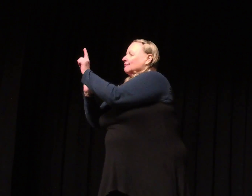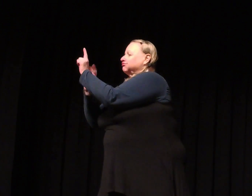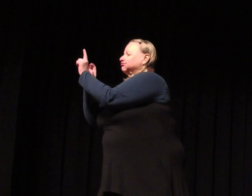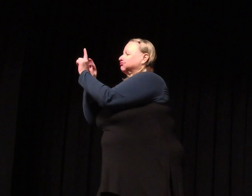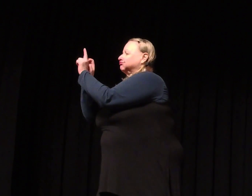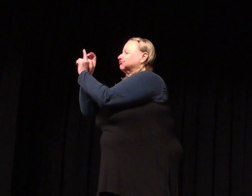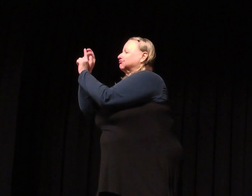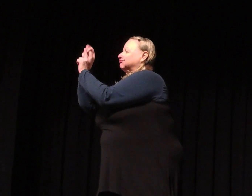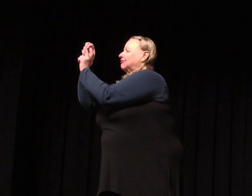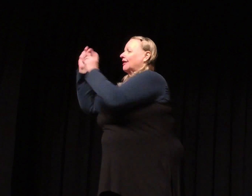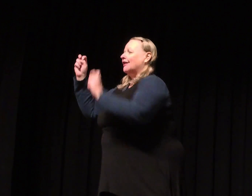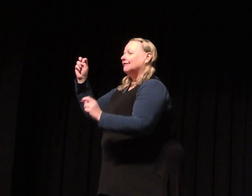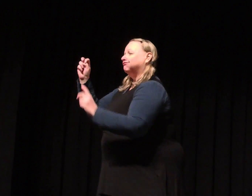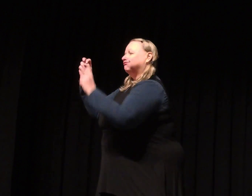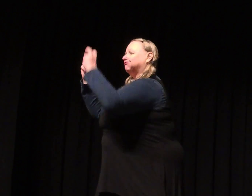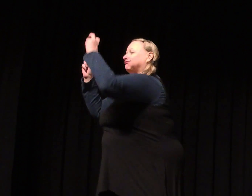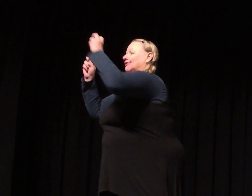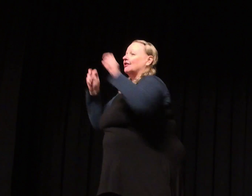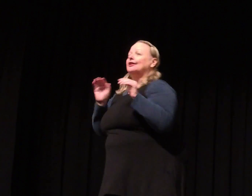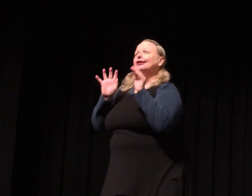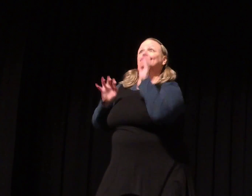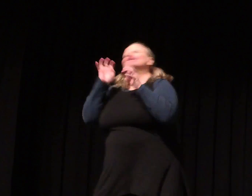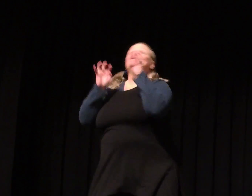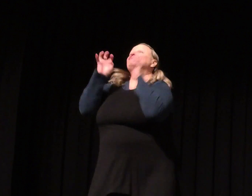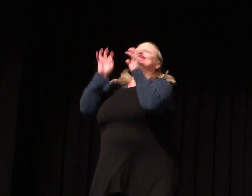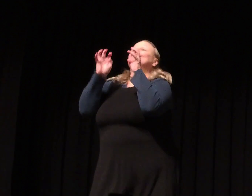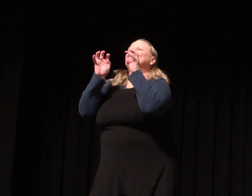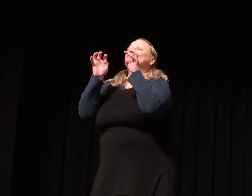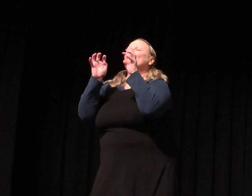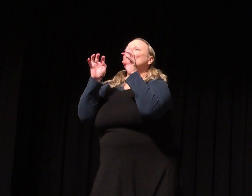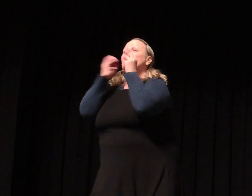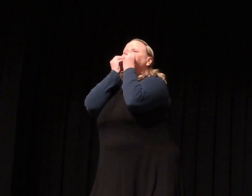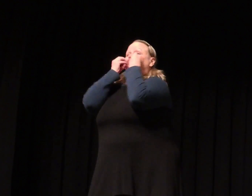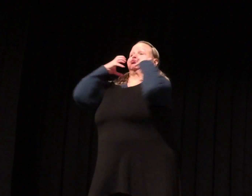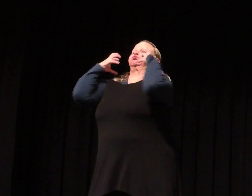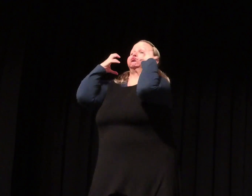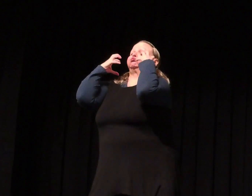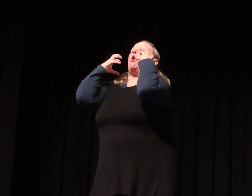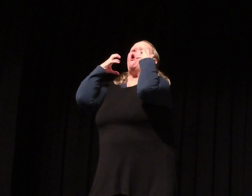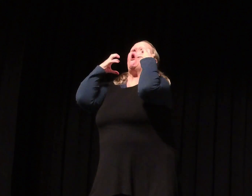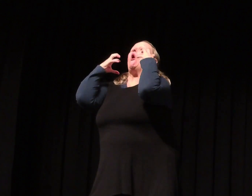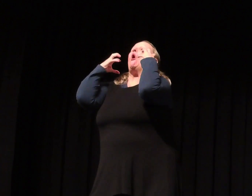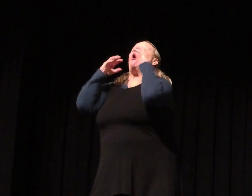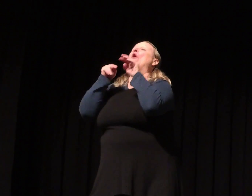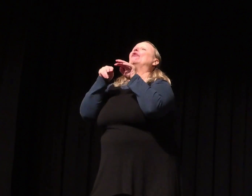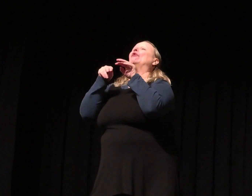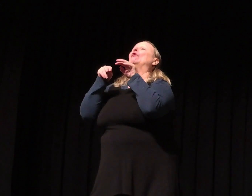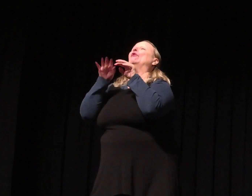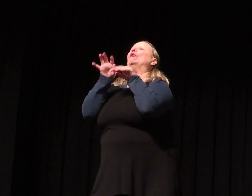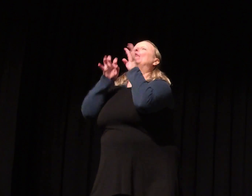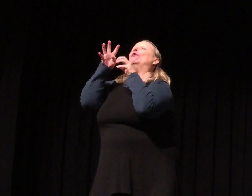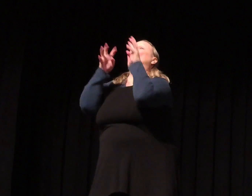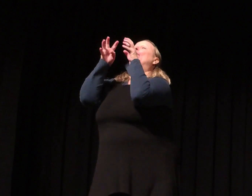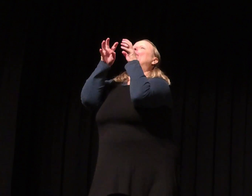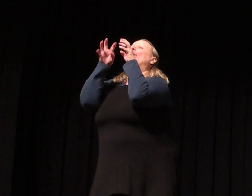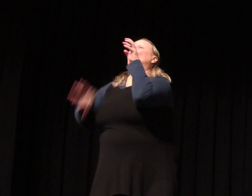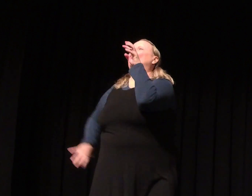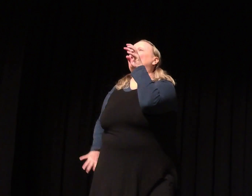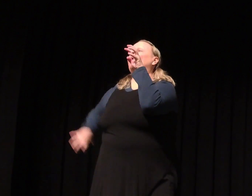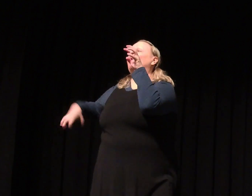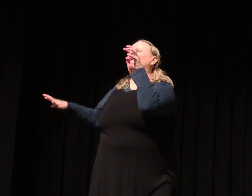petit renard! Oh! Oh, un petit écureuil, excuse-moi l'interprétation trop. Un petit écureuil.